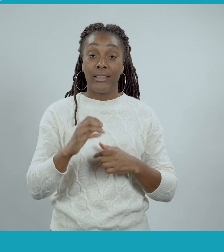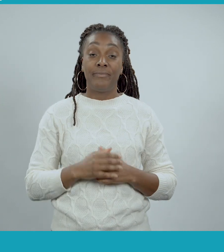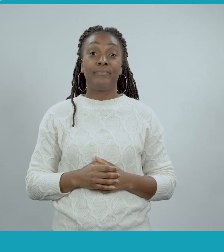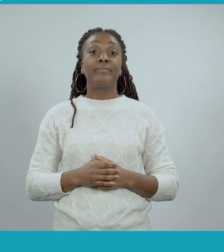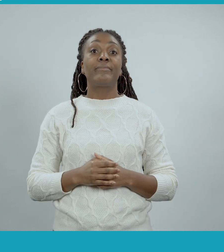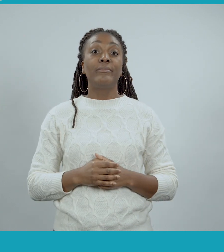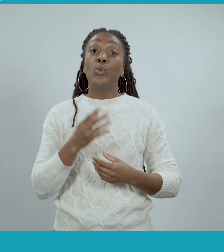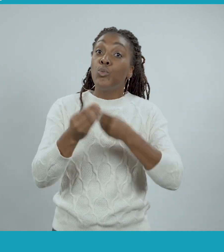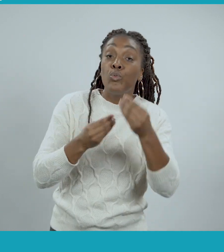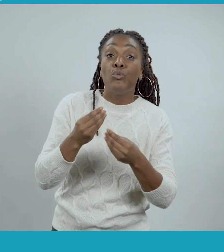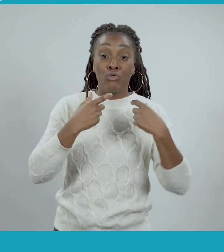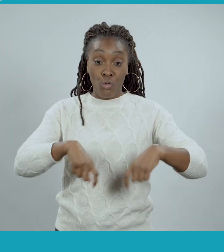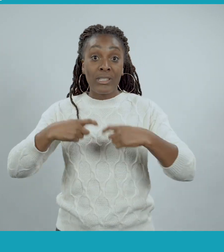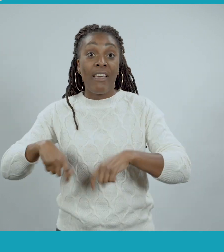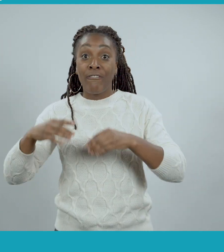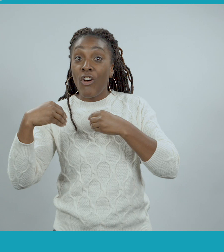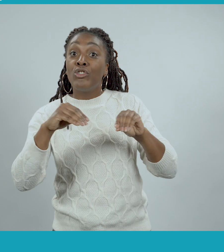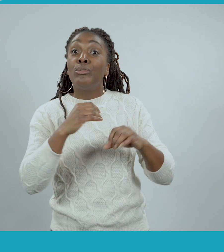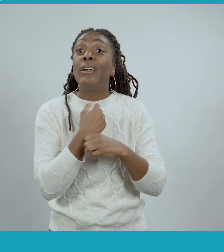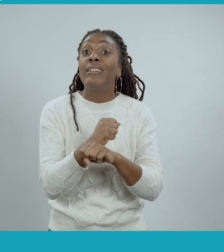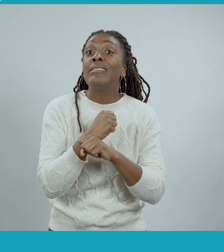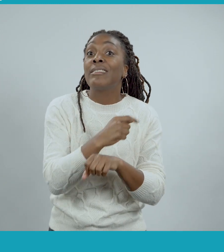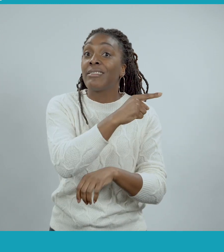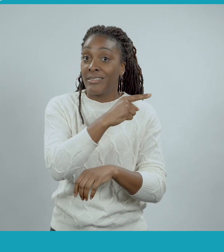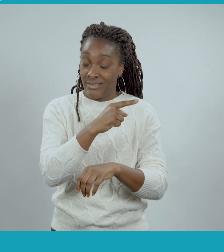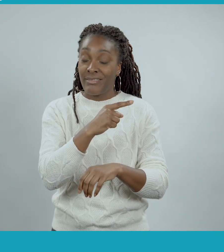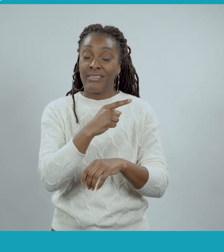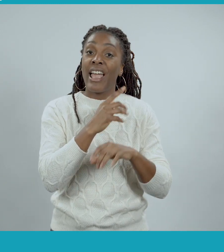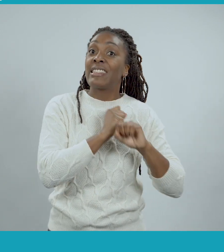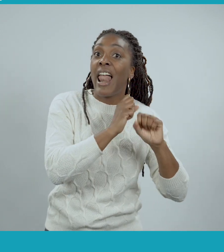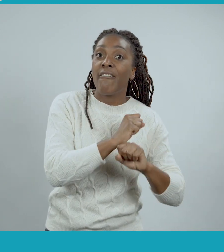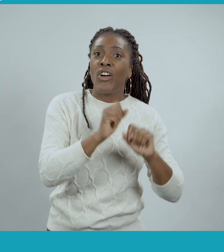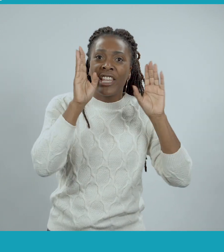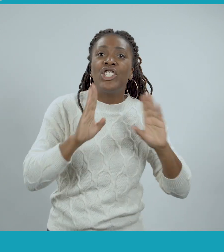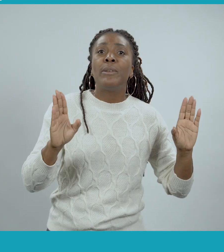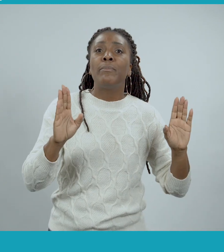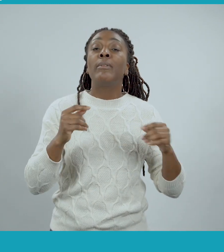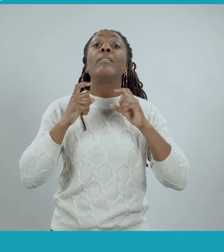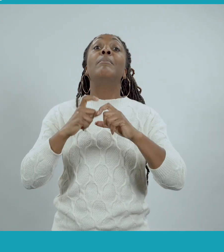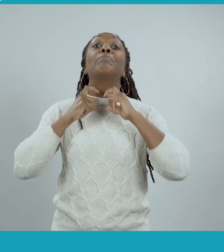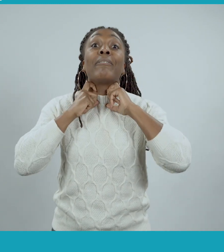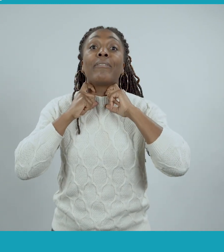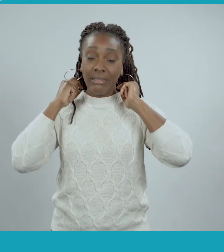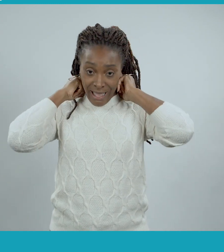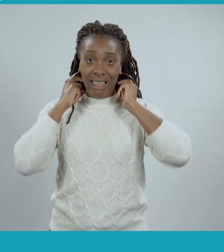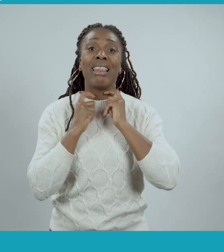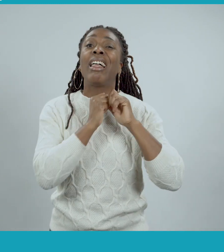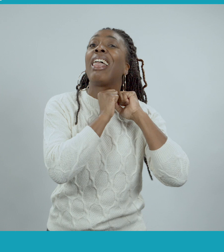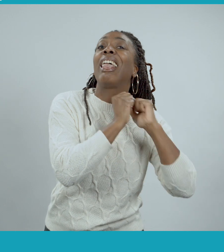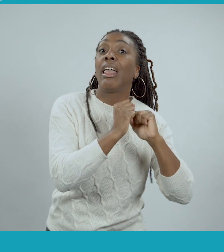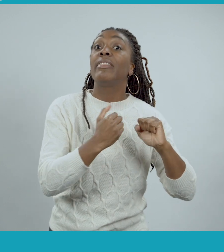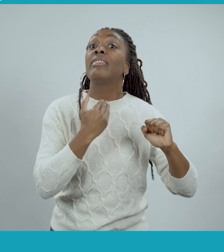est desséché. » Ou quand Joseph a été vendu comme esclave en Égypte, sa nefesh a été mise au